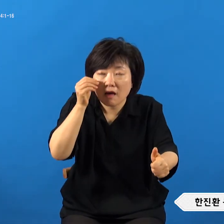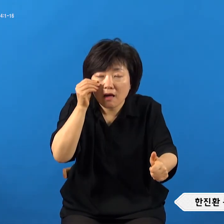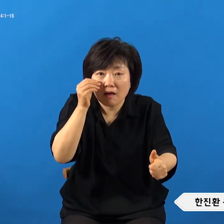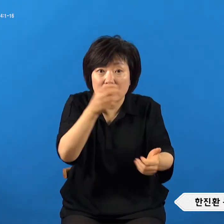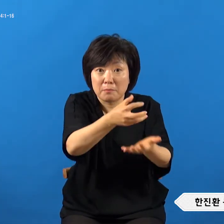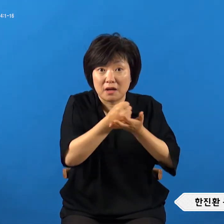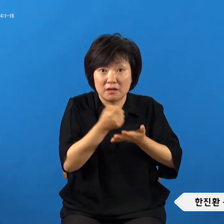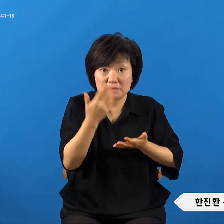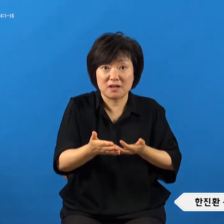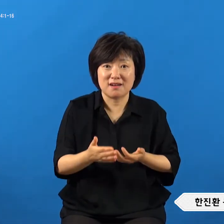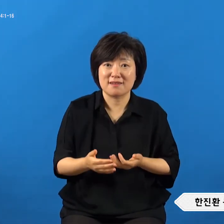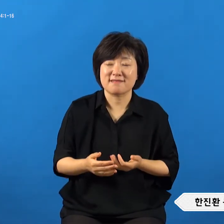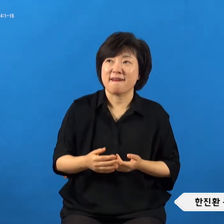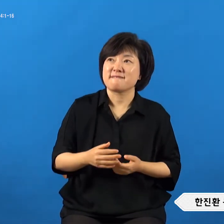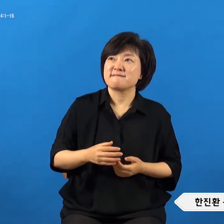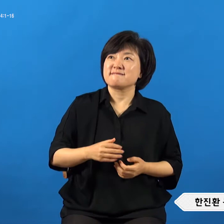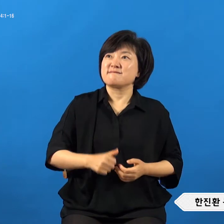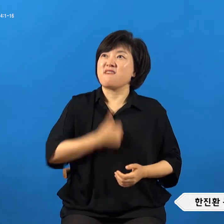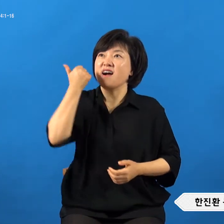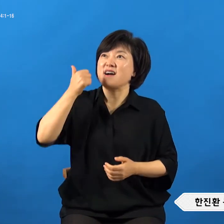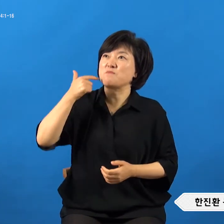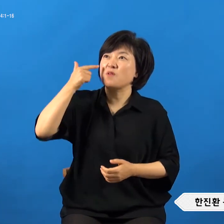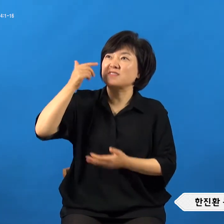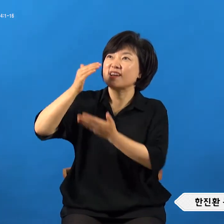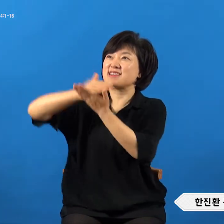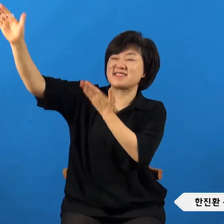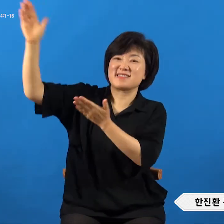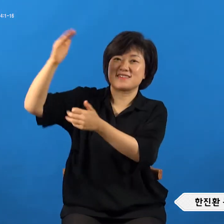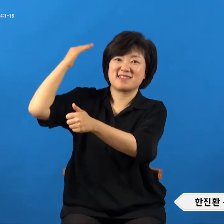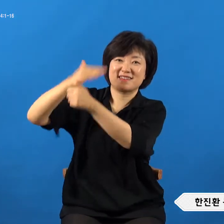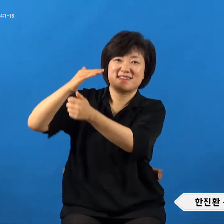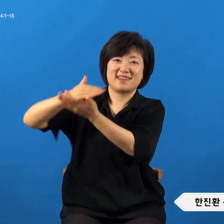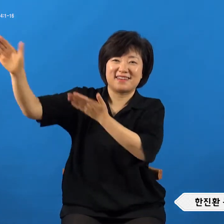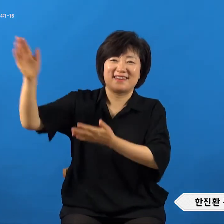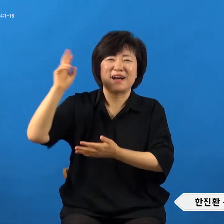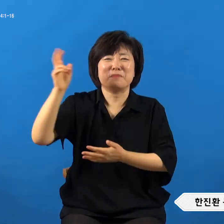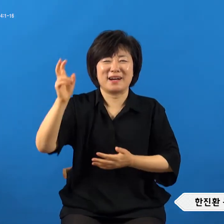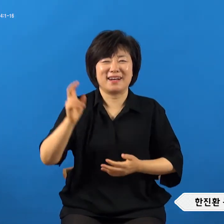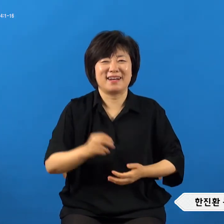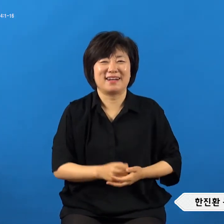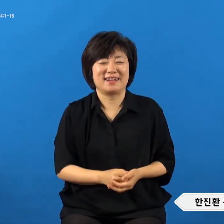받아들이겠습니까? 목사 쫓아내려고 야단하겠지요.